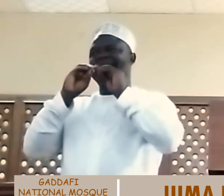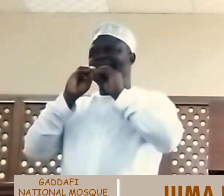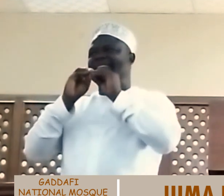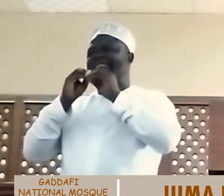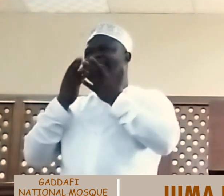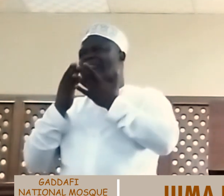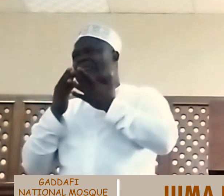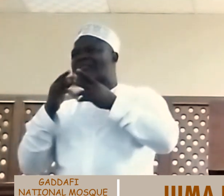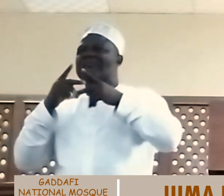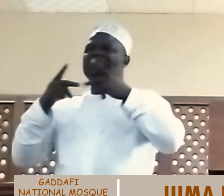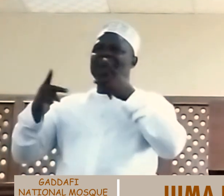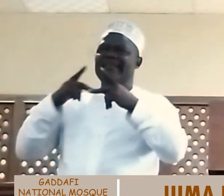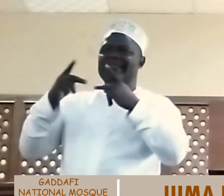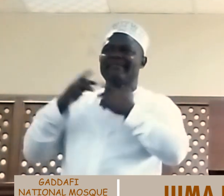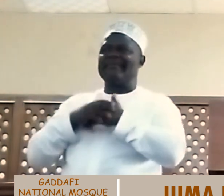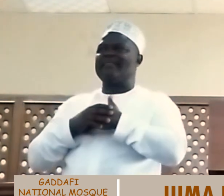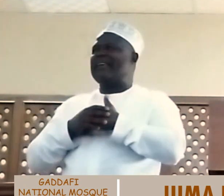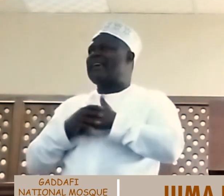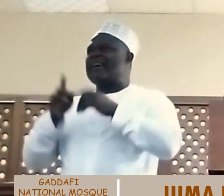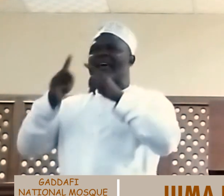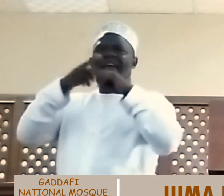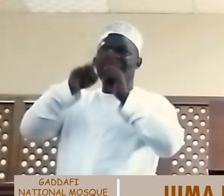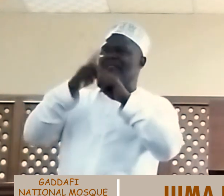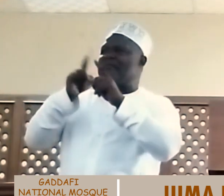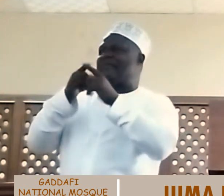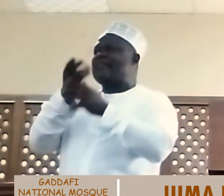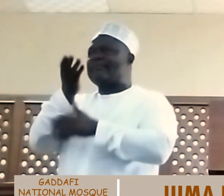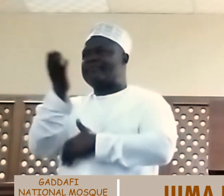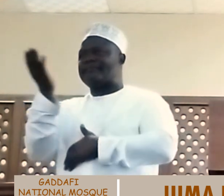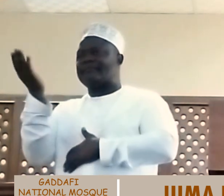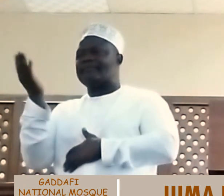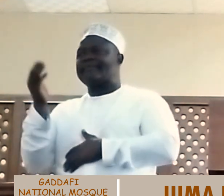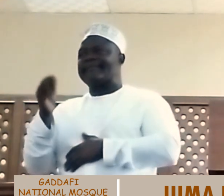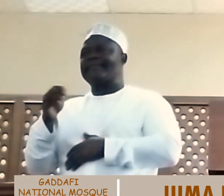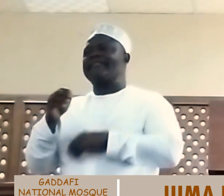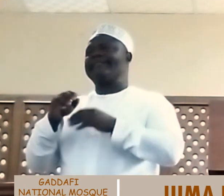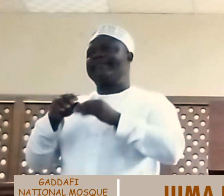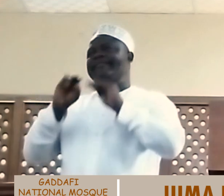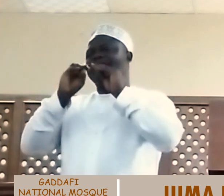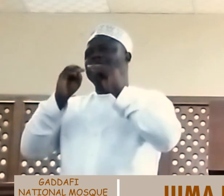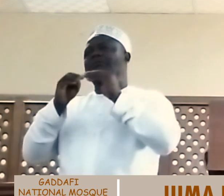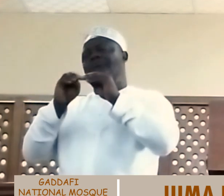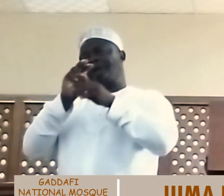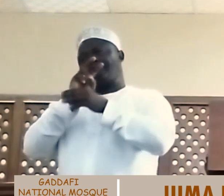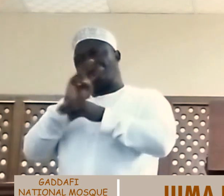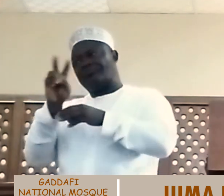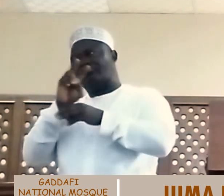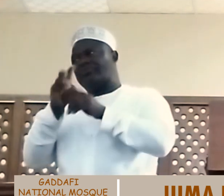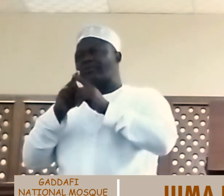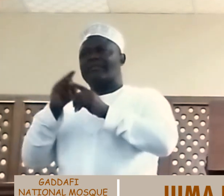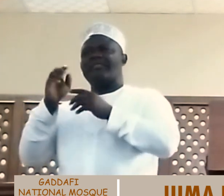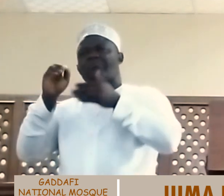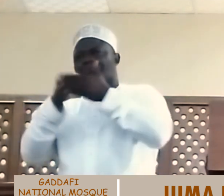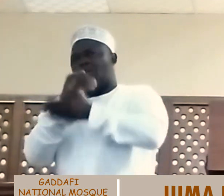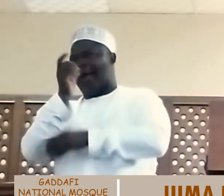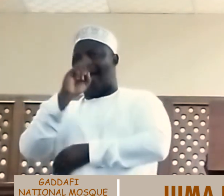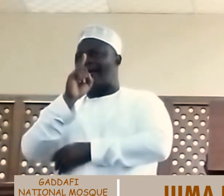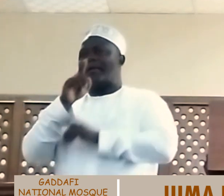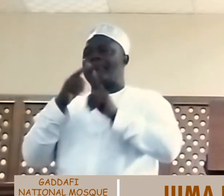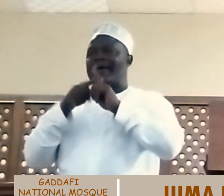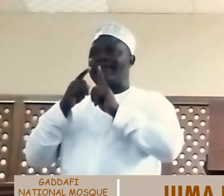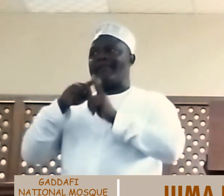mu mikolo gyaffe, wonna weba yeetaagisiddwa esomebwa, si mpya mu matu gaffe naye twagadde twejjukanye ku